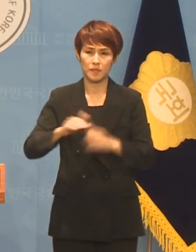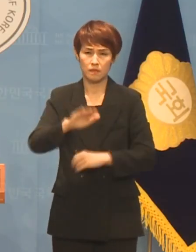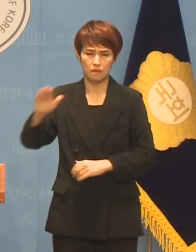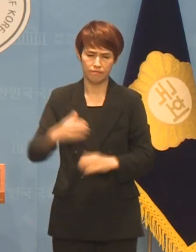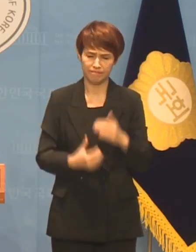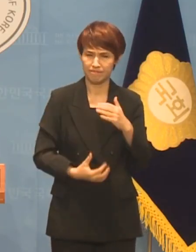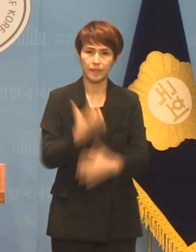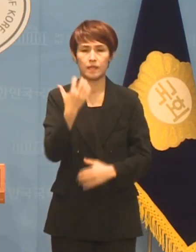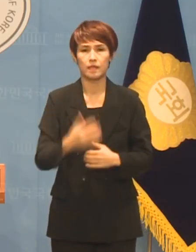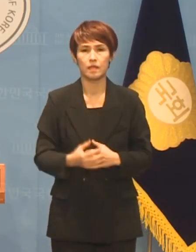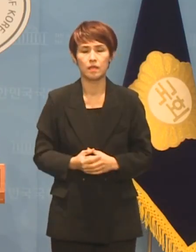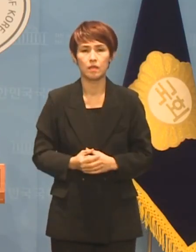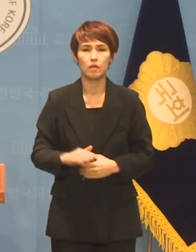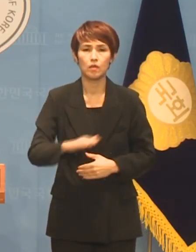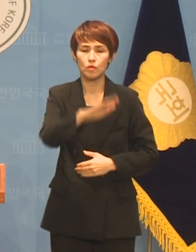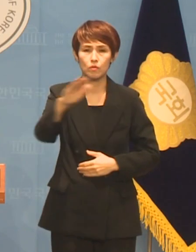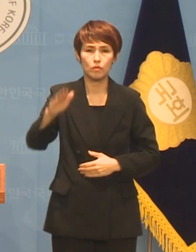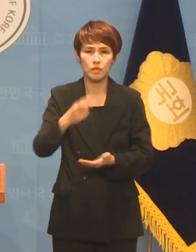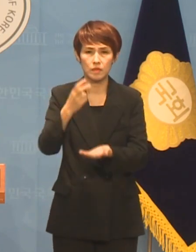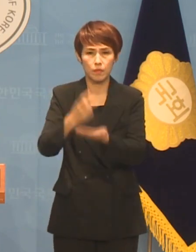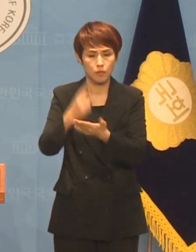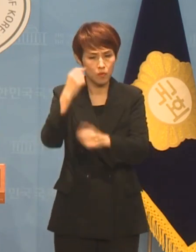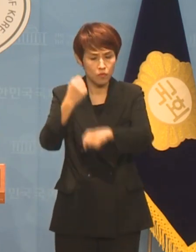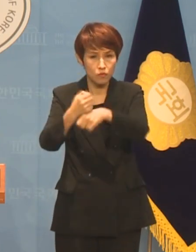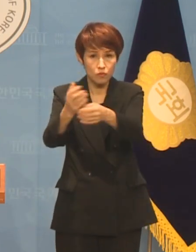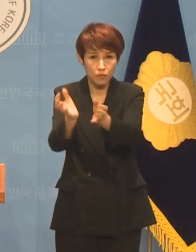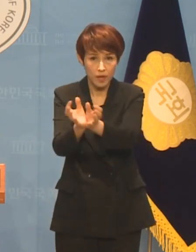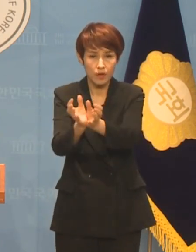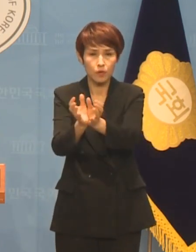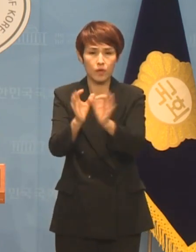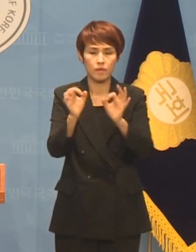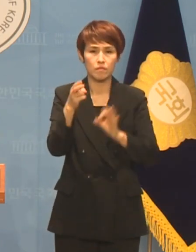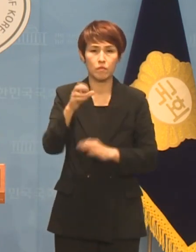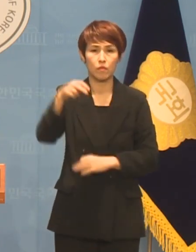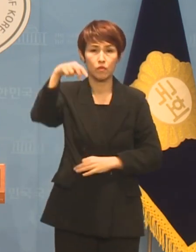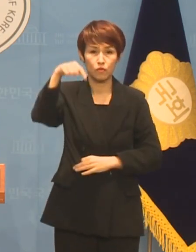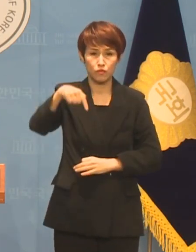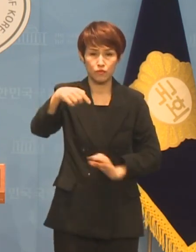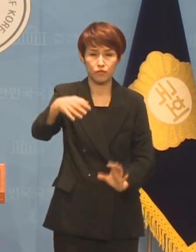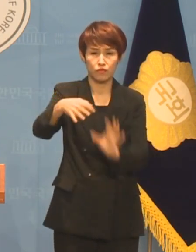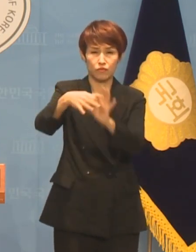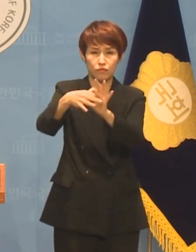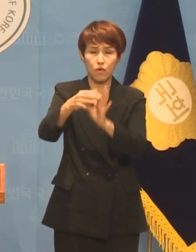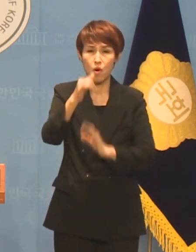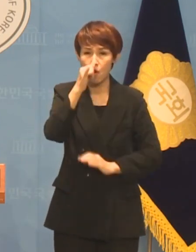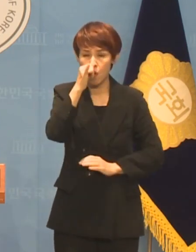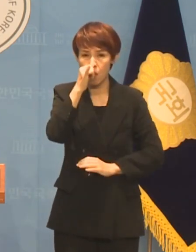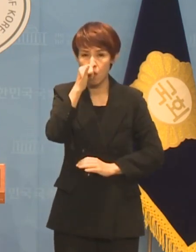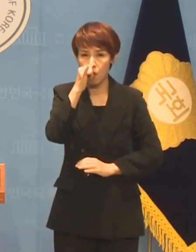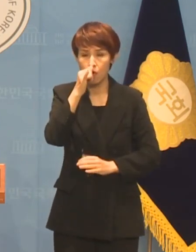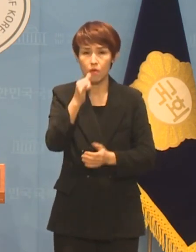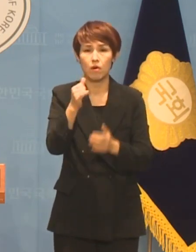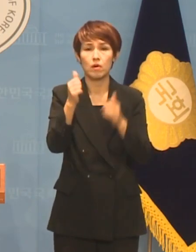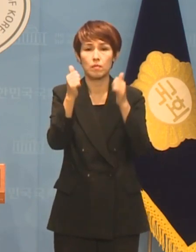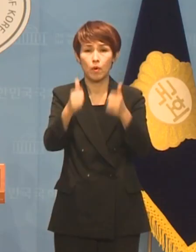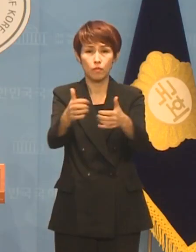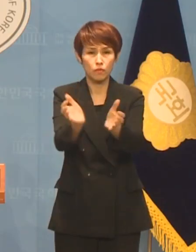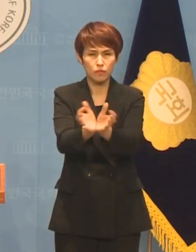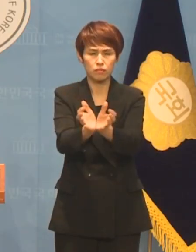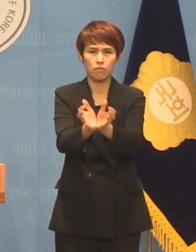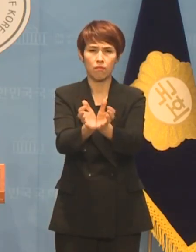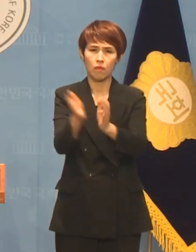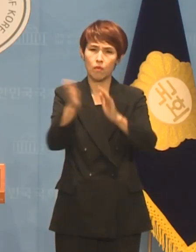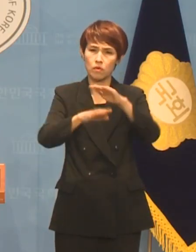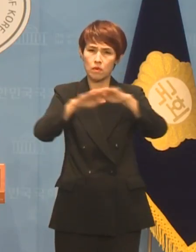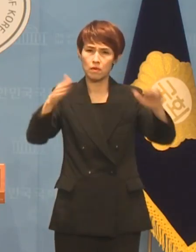우리 법계열과 김명수 키즈에 장악된 사법부가 과연